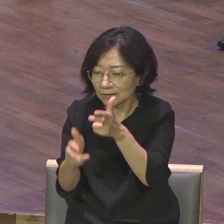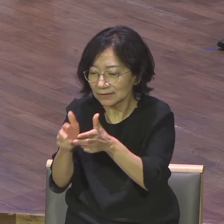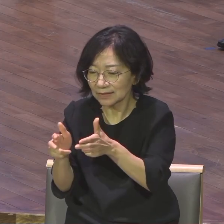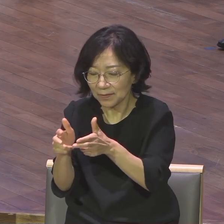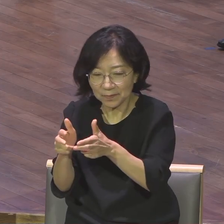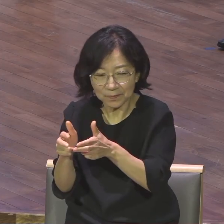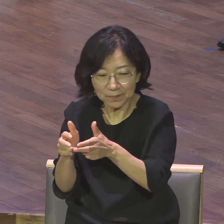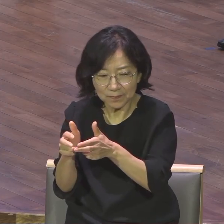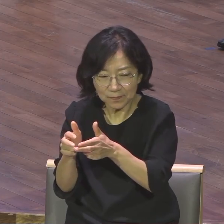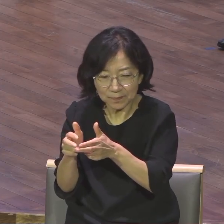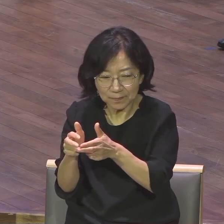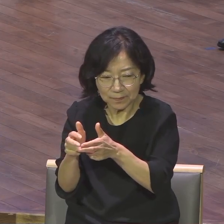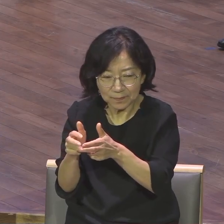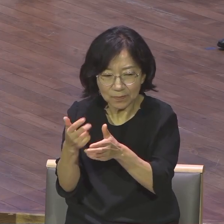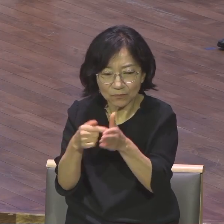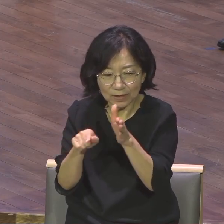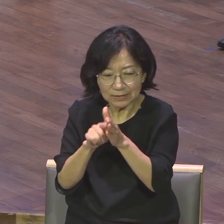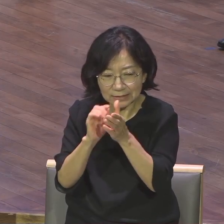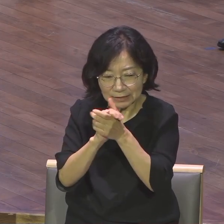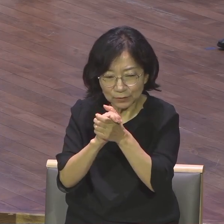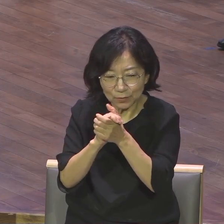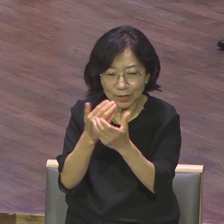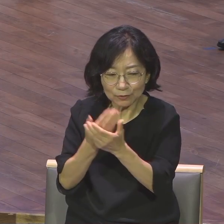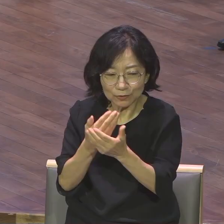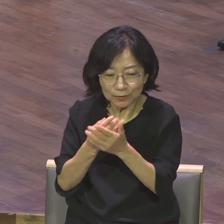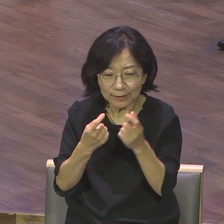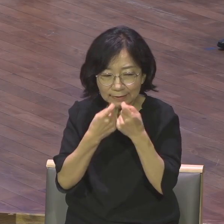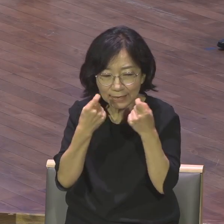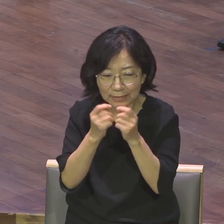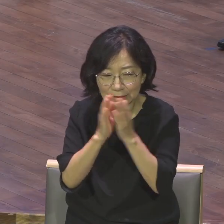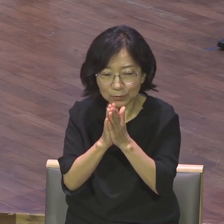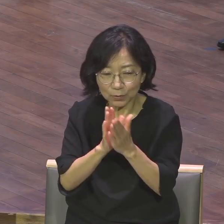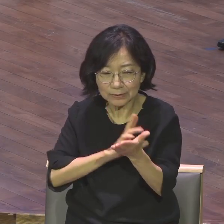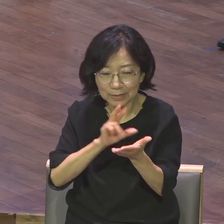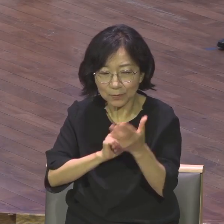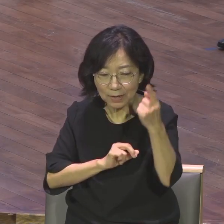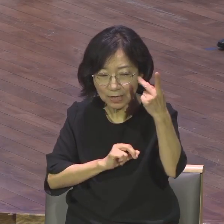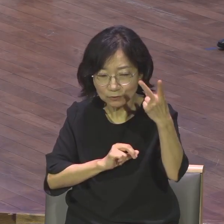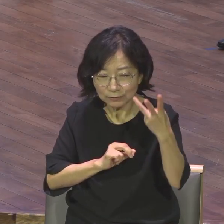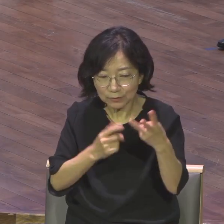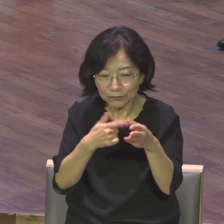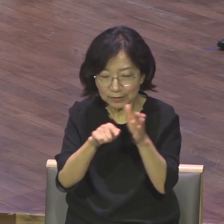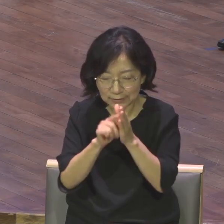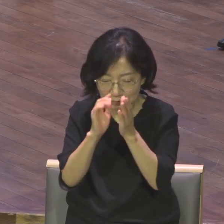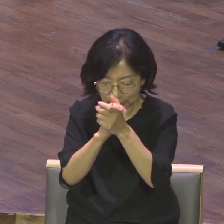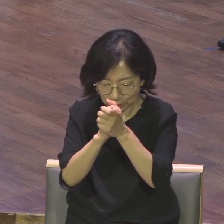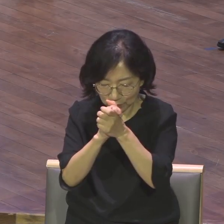기도하시고, 여러분 기도 제목 세 가지 놓고 주여 외치고 마음껏